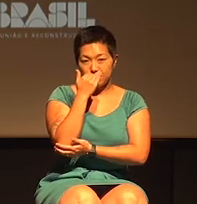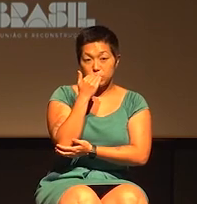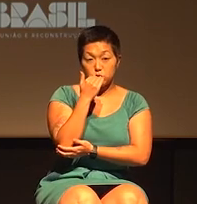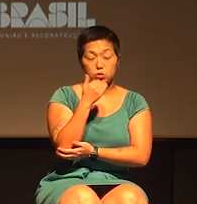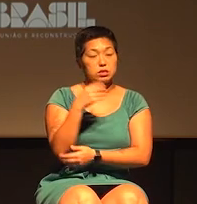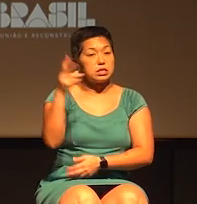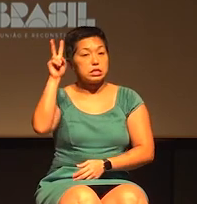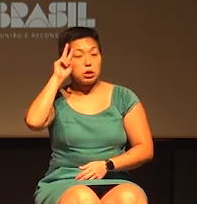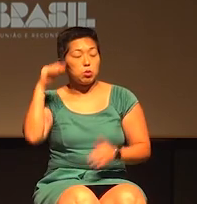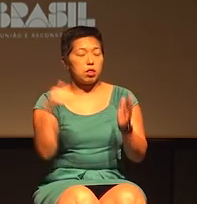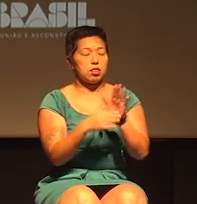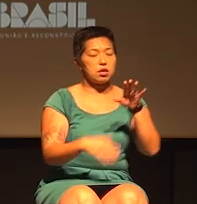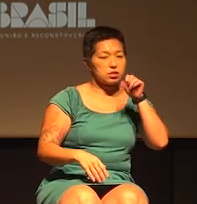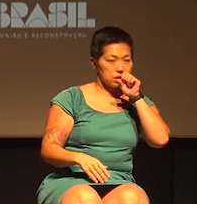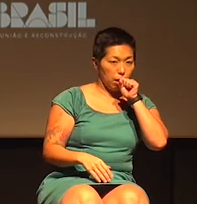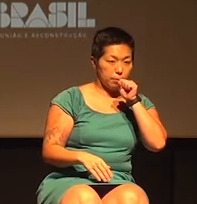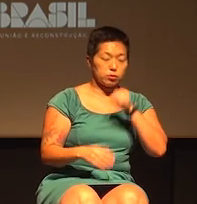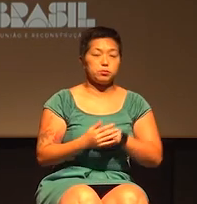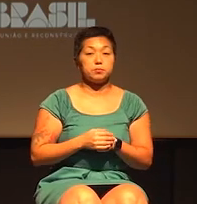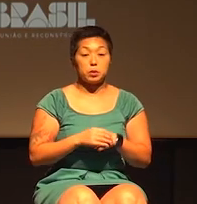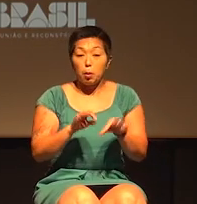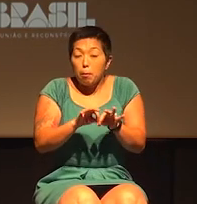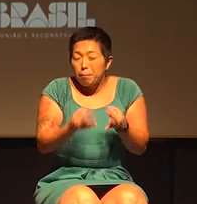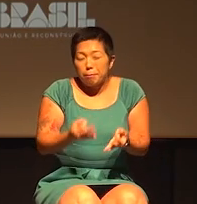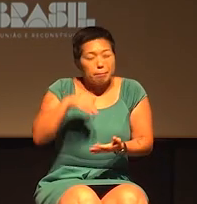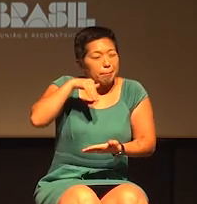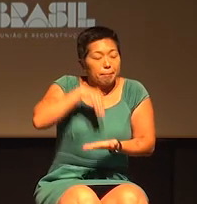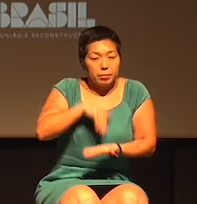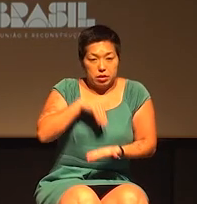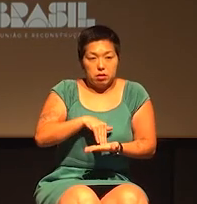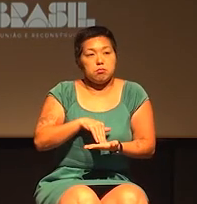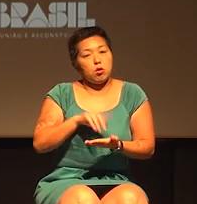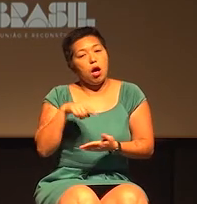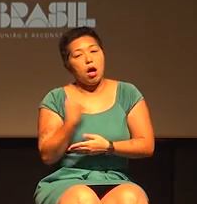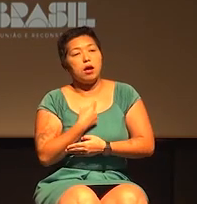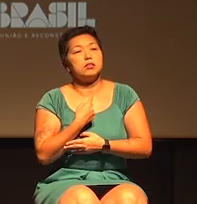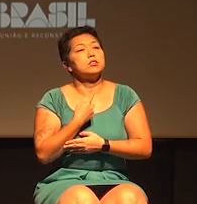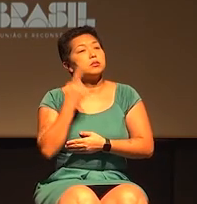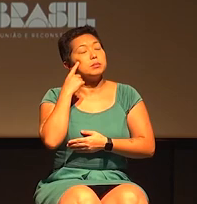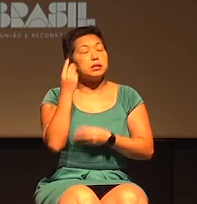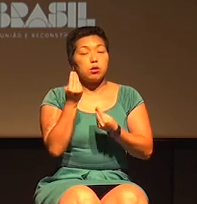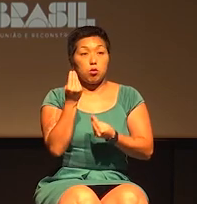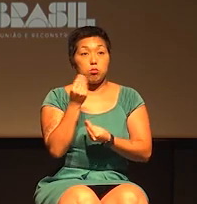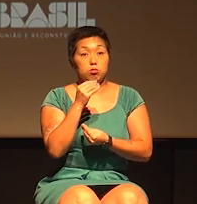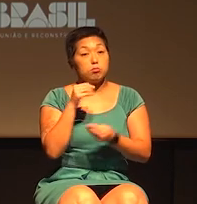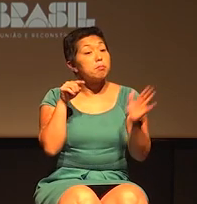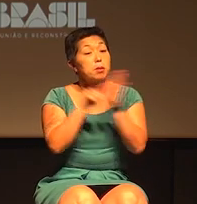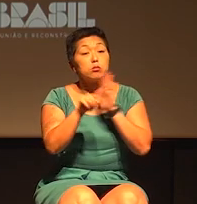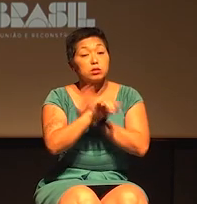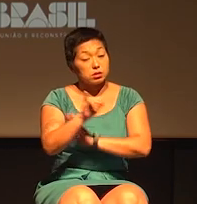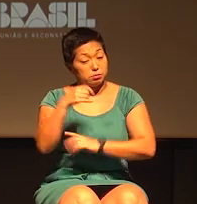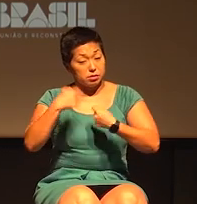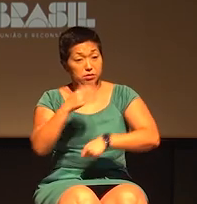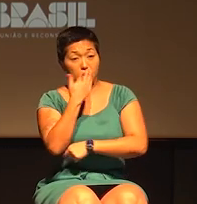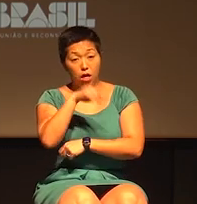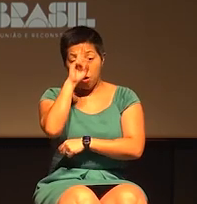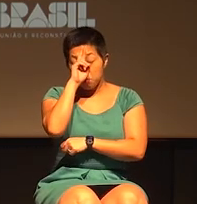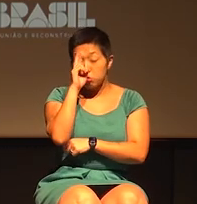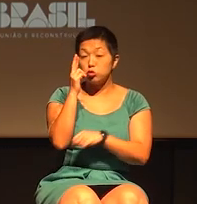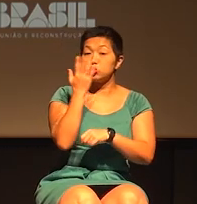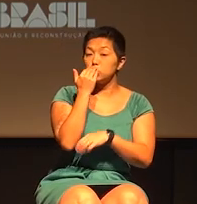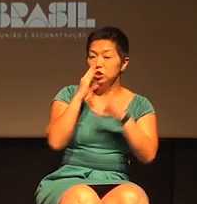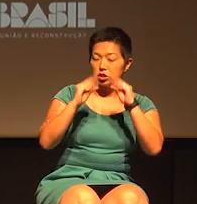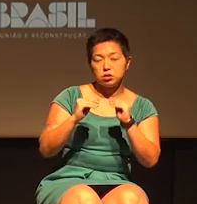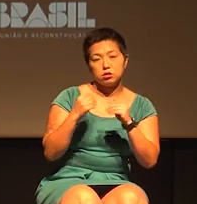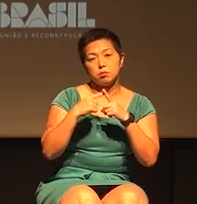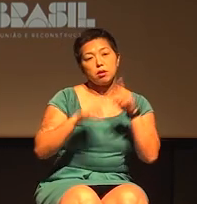aí também o mínimo possível a organização lá a entidade sabe se lá prisar de almoço ou de janta porque em muitos lugares é